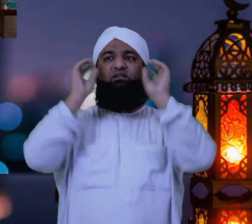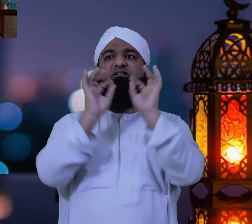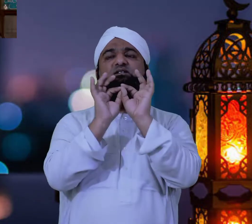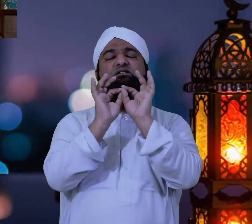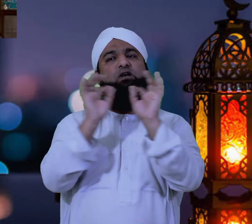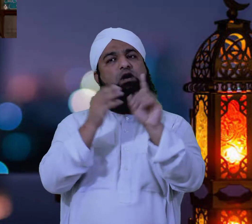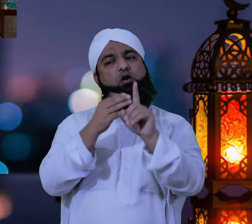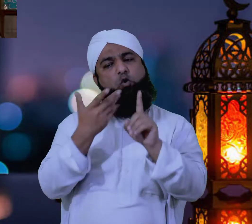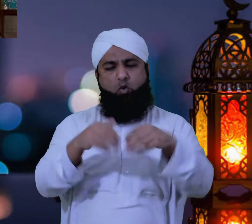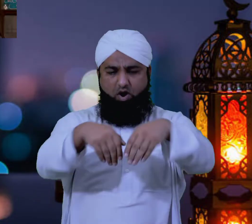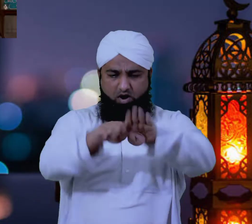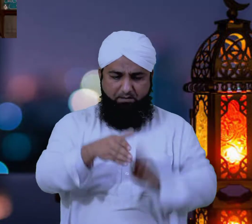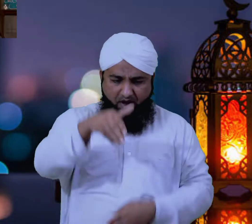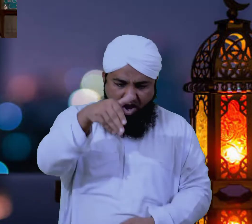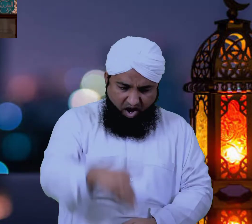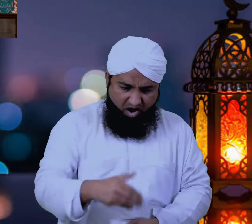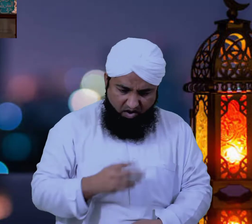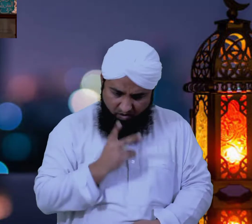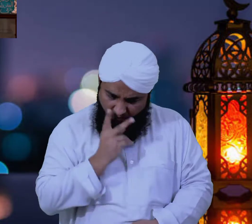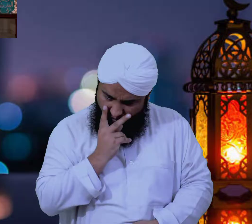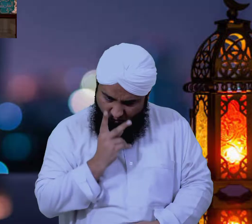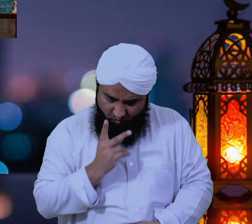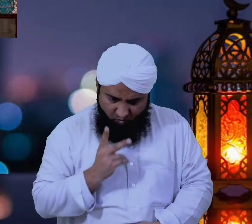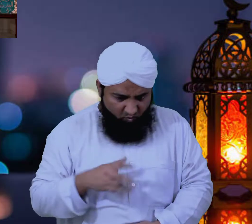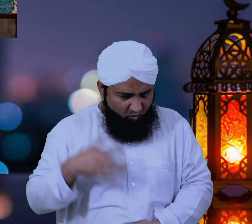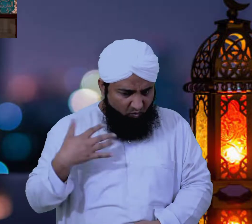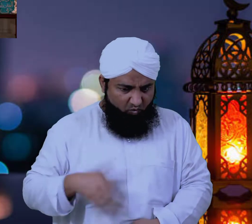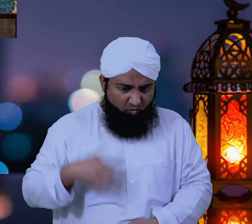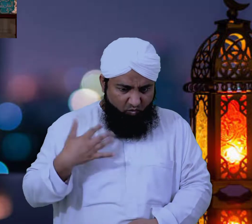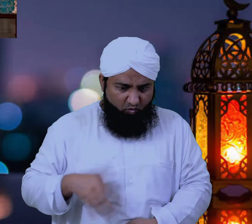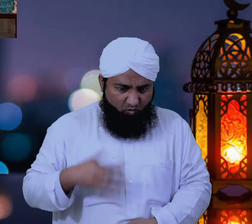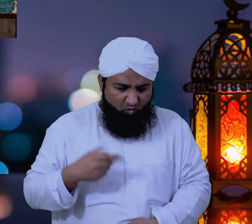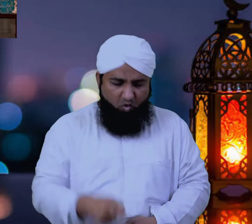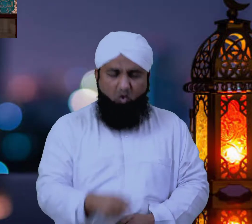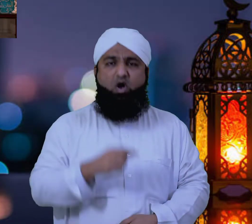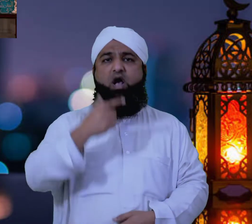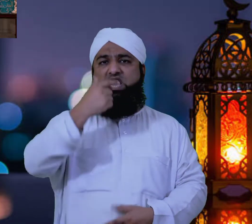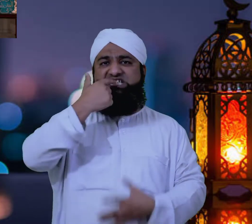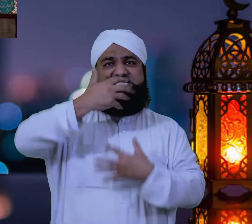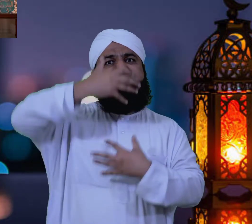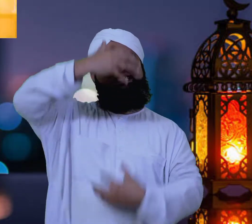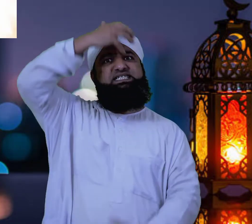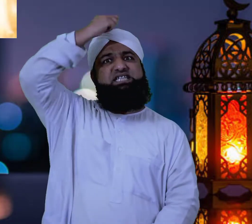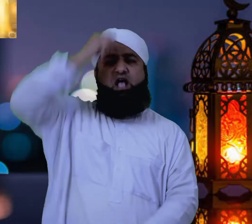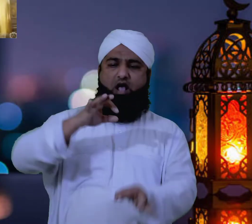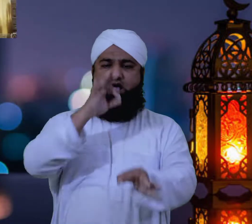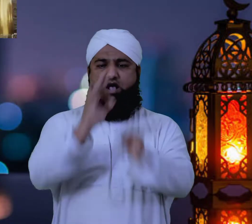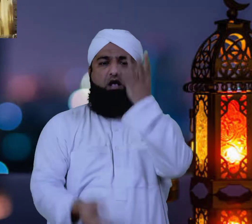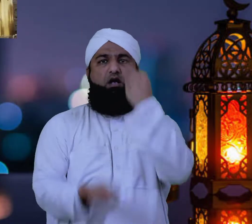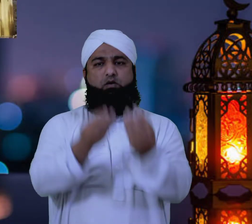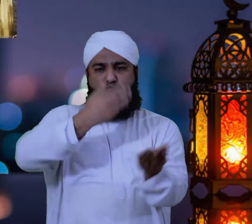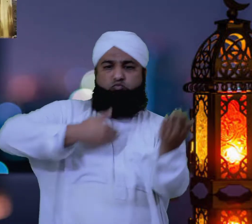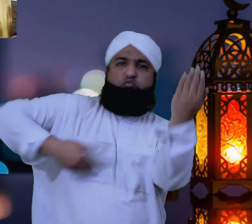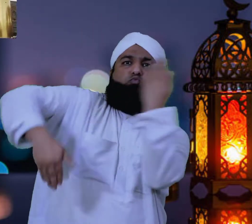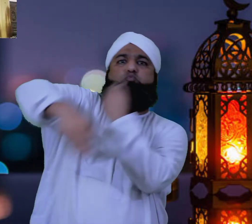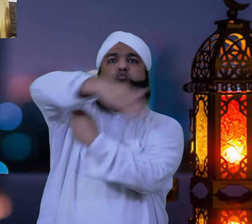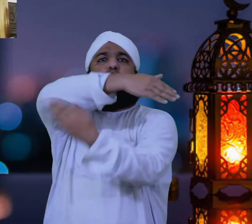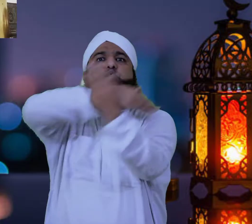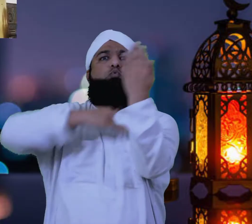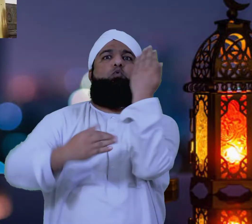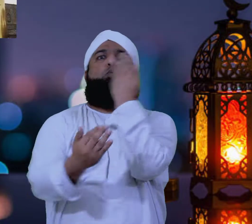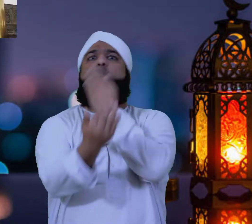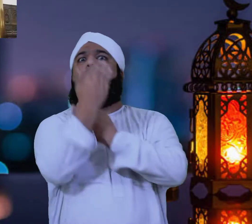بھیانک منظر آپ کے سامنے تھا۔ کیا دیکھتے ہیں کہ مردہ آگ کی لپیٹ میں ہے اور رو رو کر آپ کی خدمت